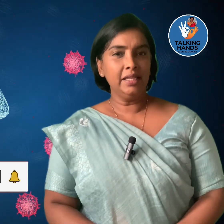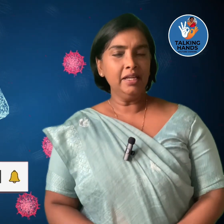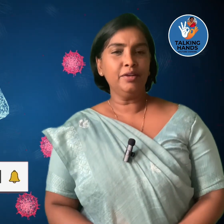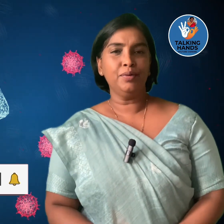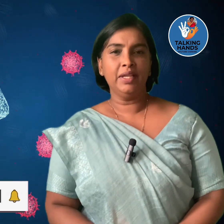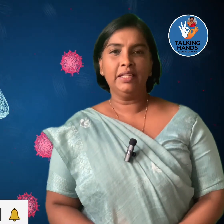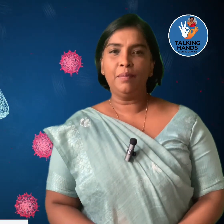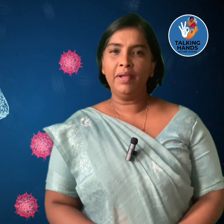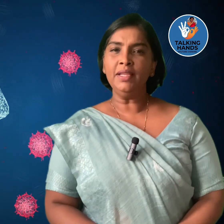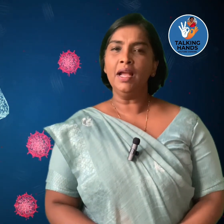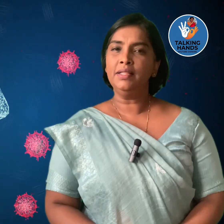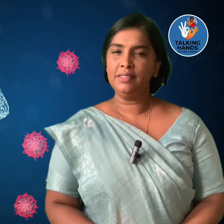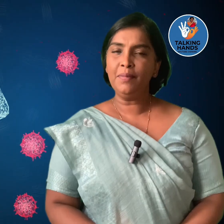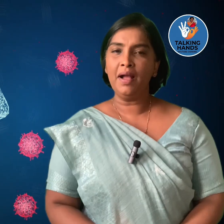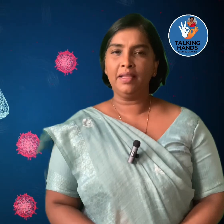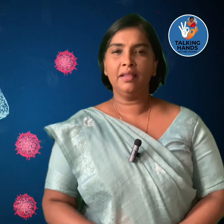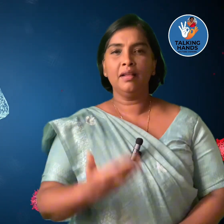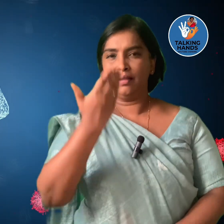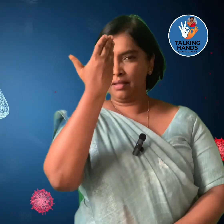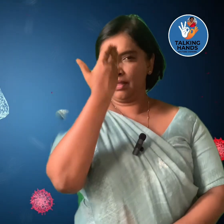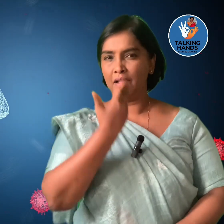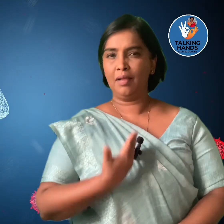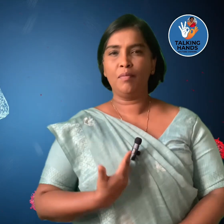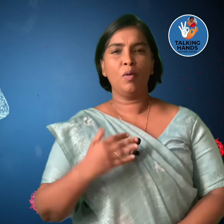ඊළඟ රෝගය තමයි අංශභාගය.